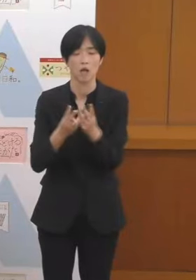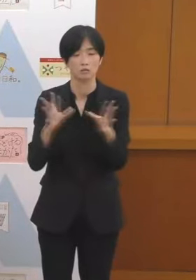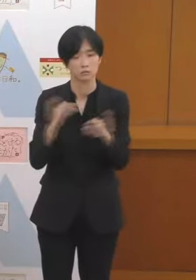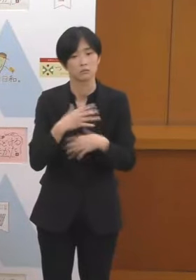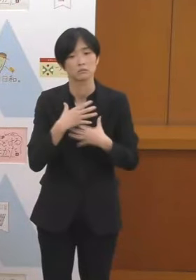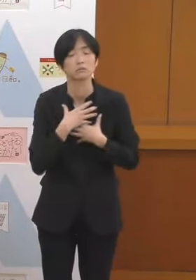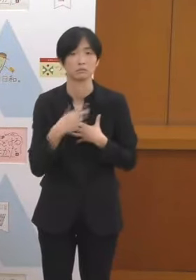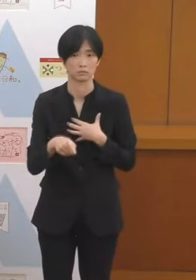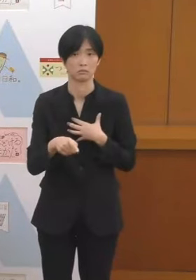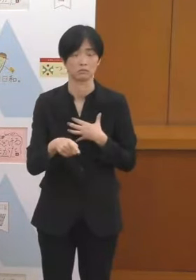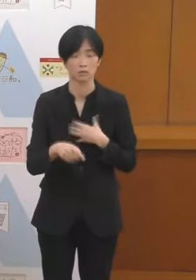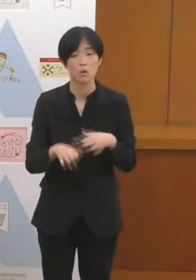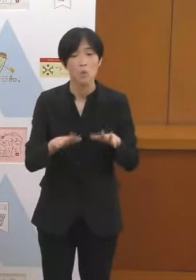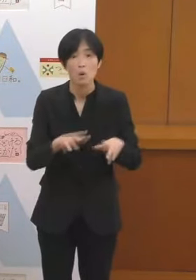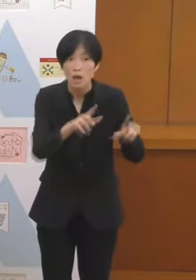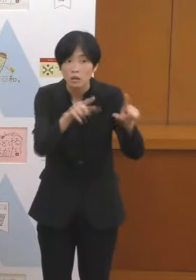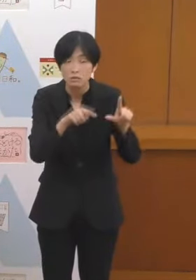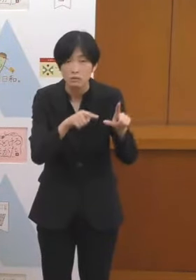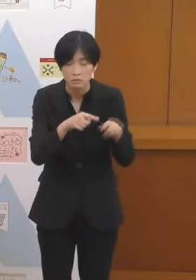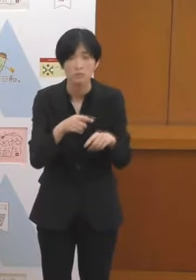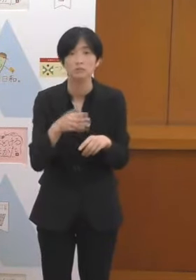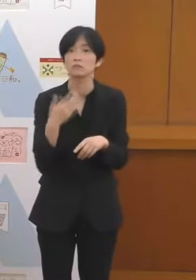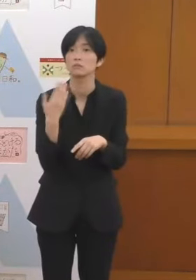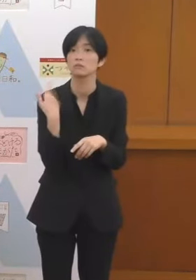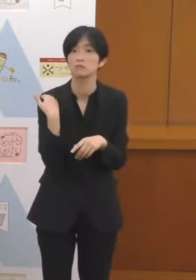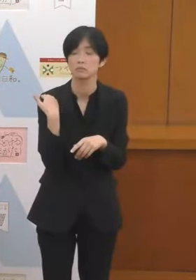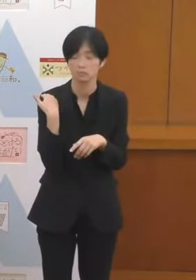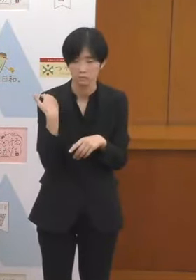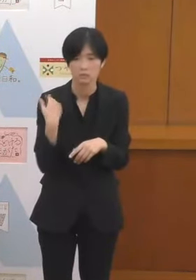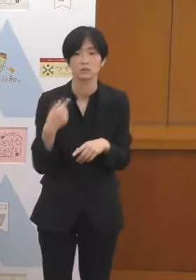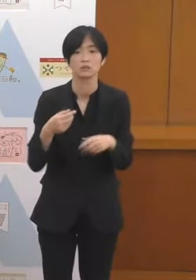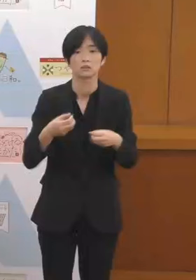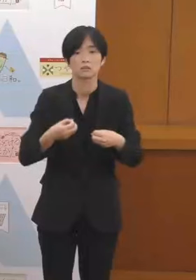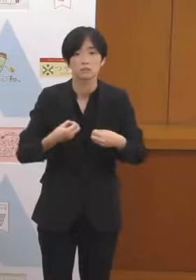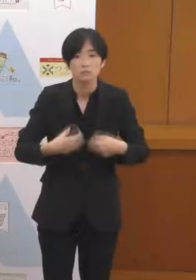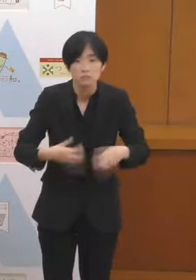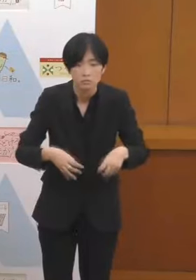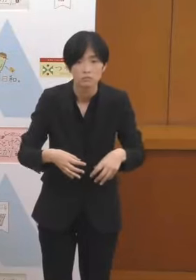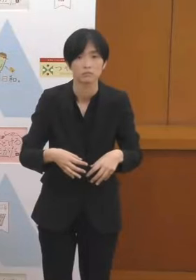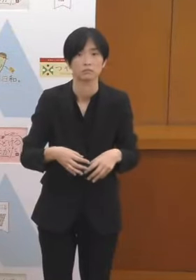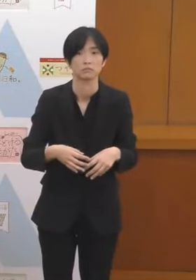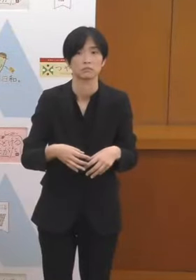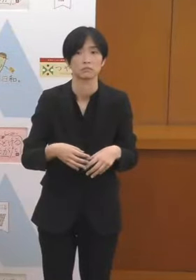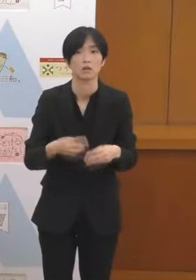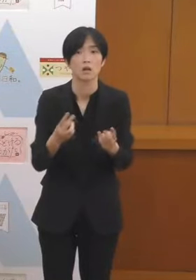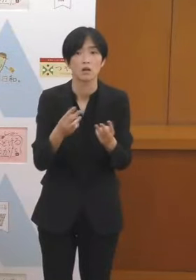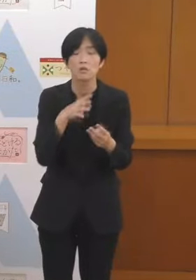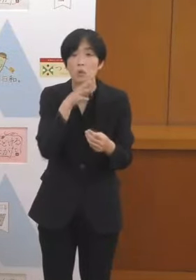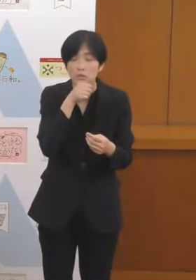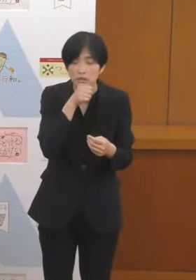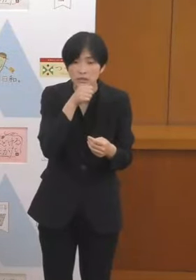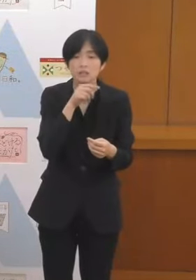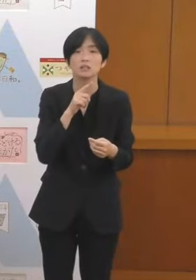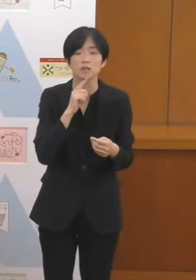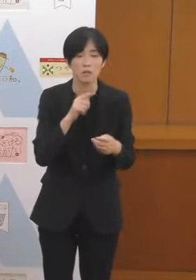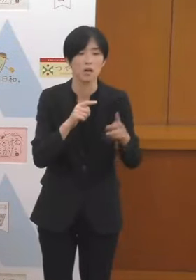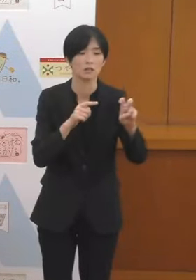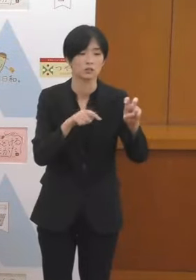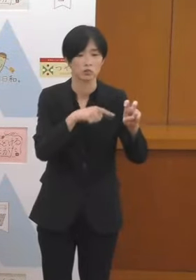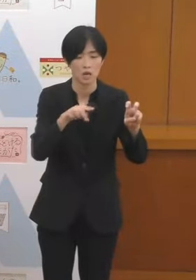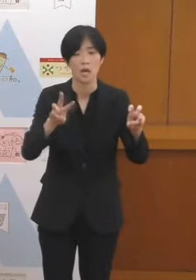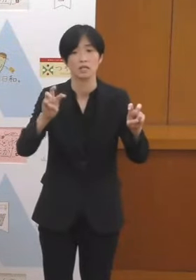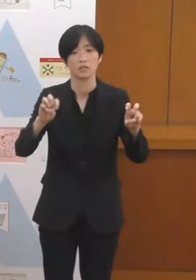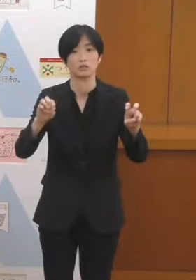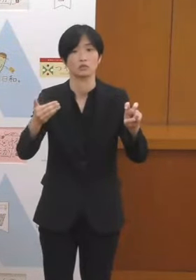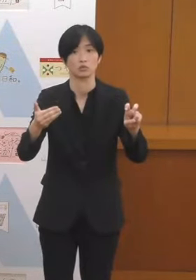分析レポートは前回同様子供を生む中心の世代であります20歳から39